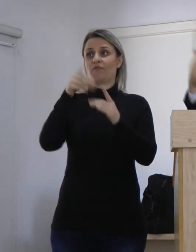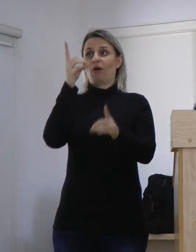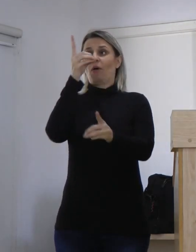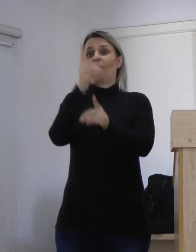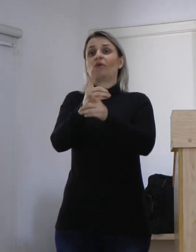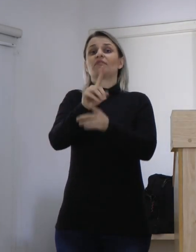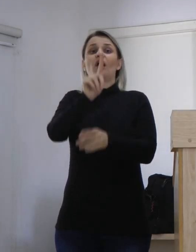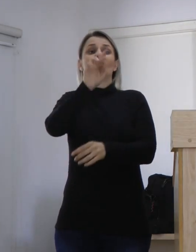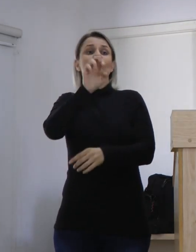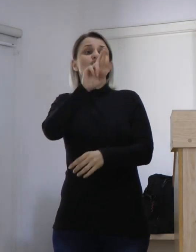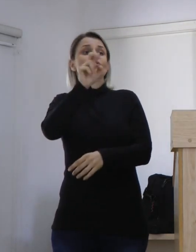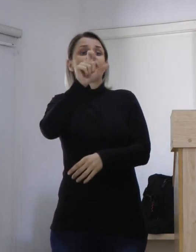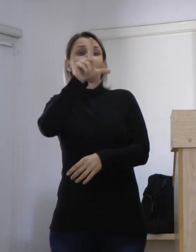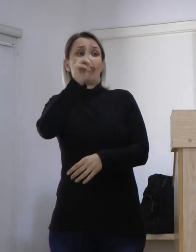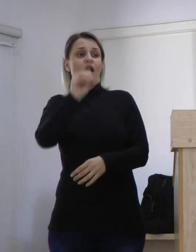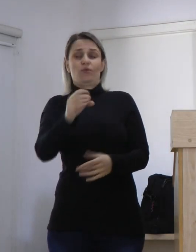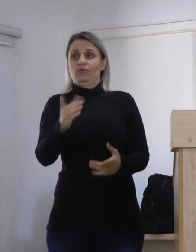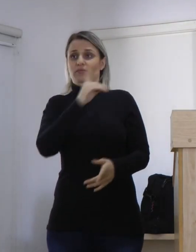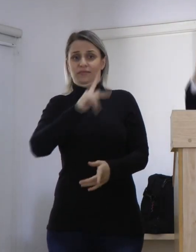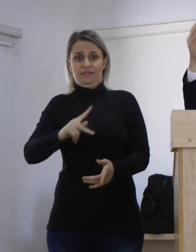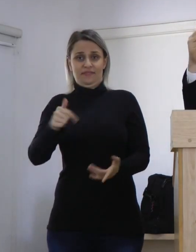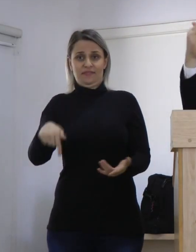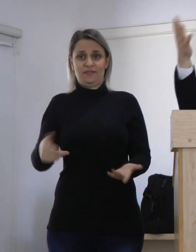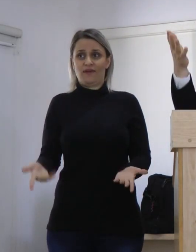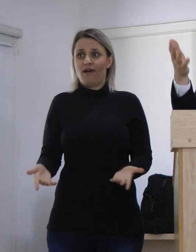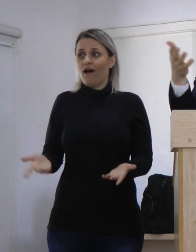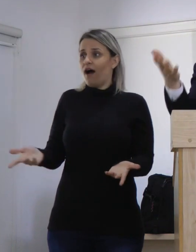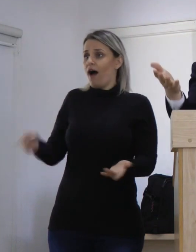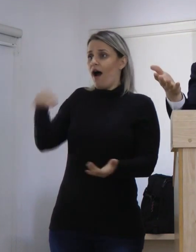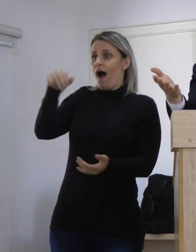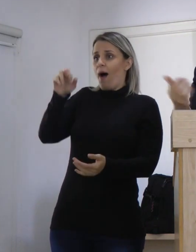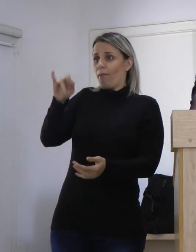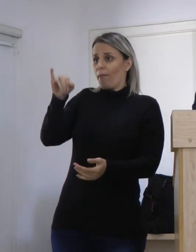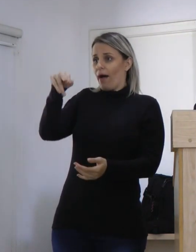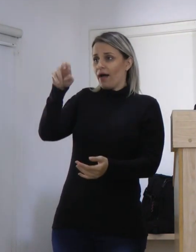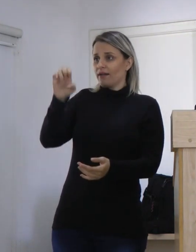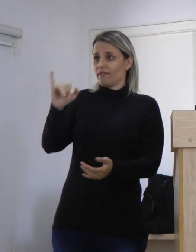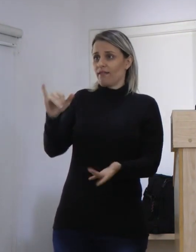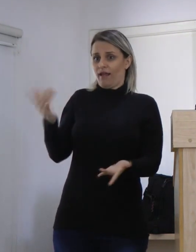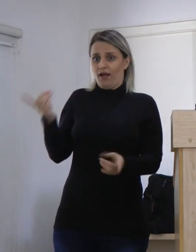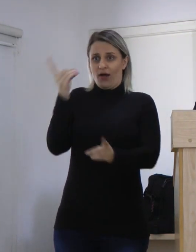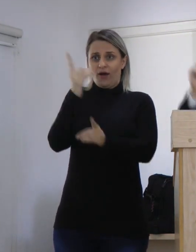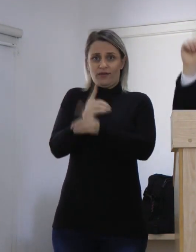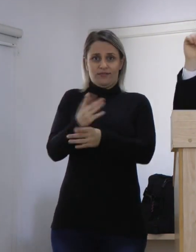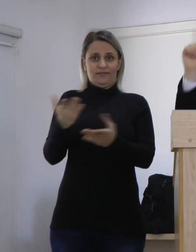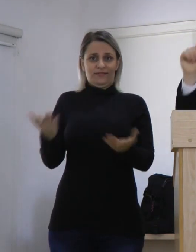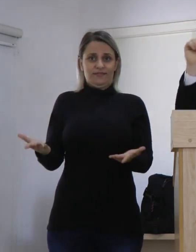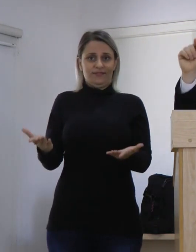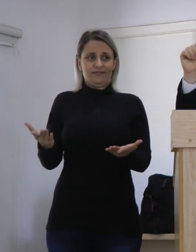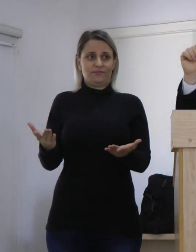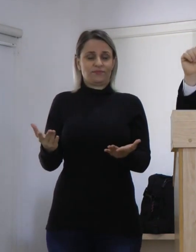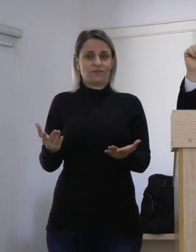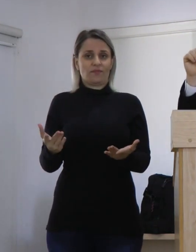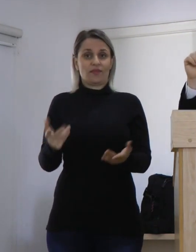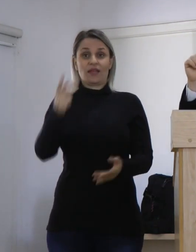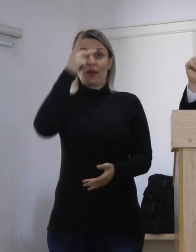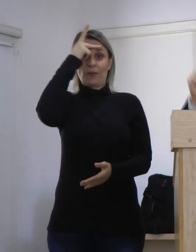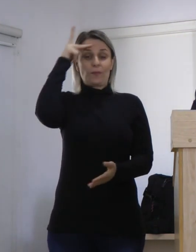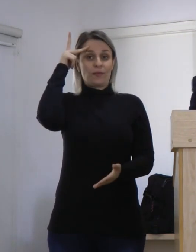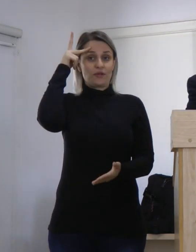é, meu amigo, fazer o quê? Marinei, você aqui também, qual o problema, não é? E aquela pessoa